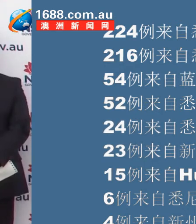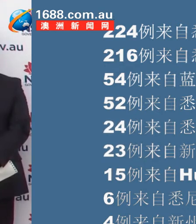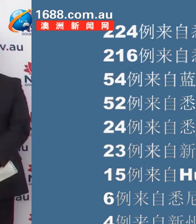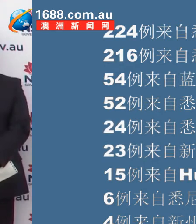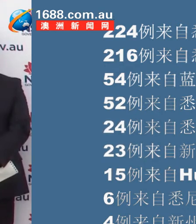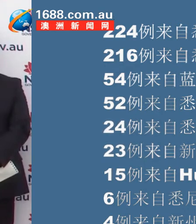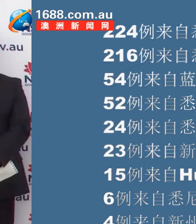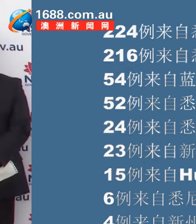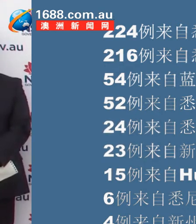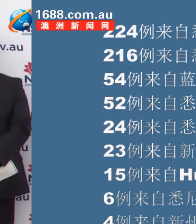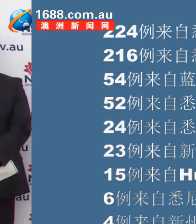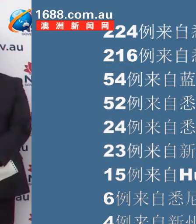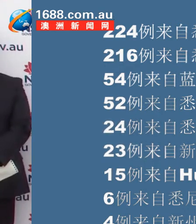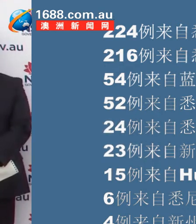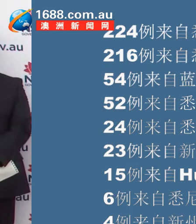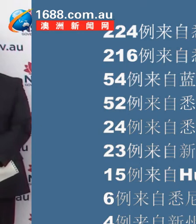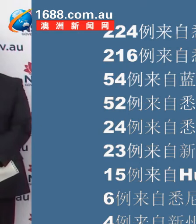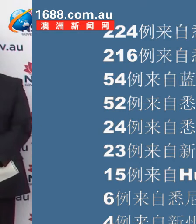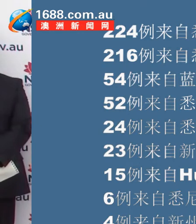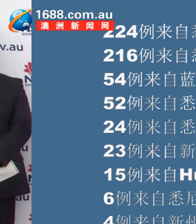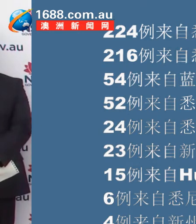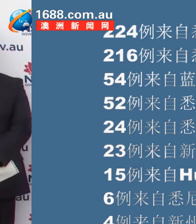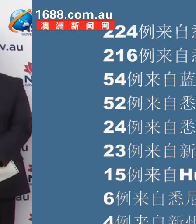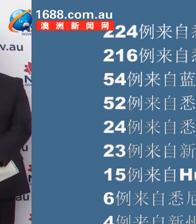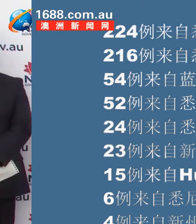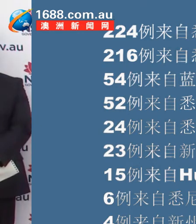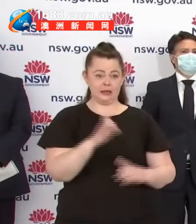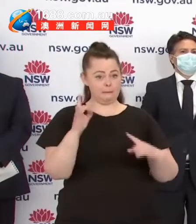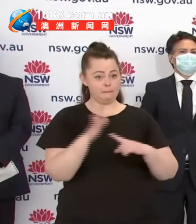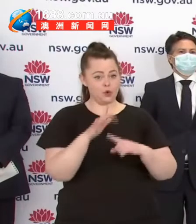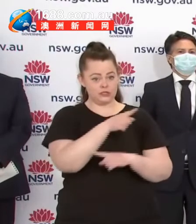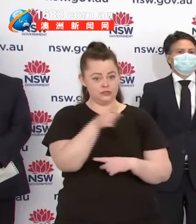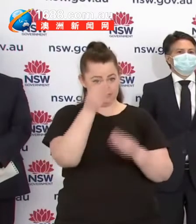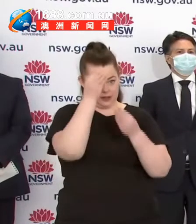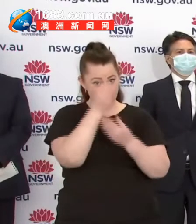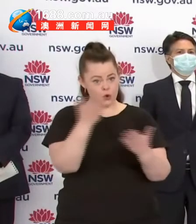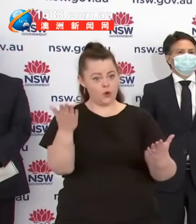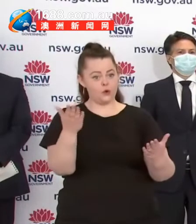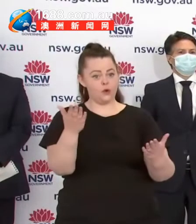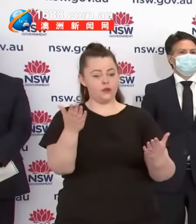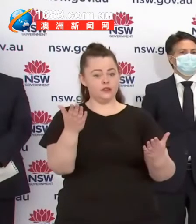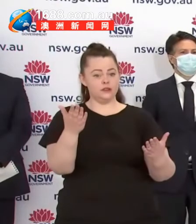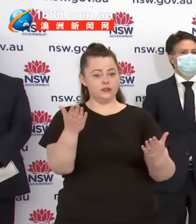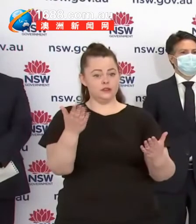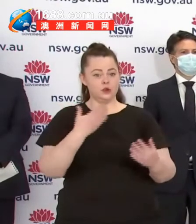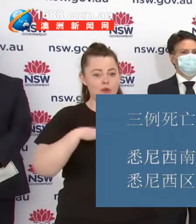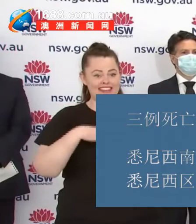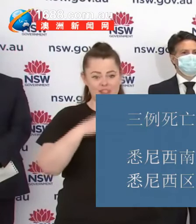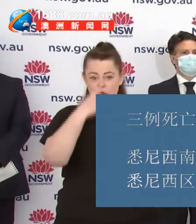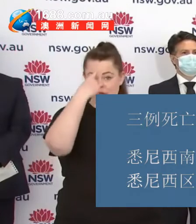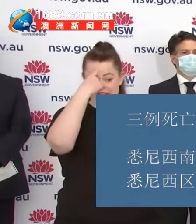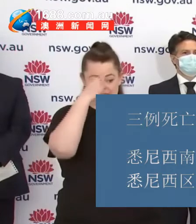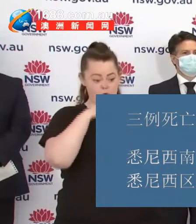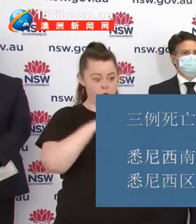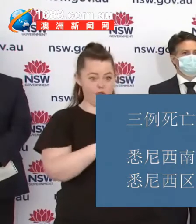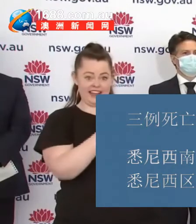伊拉瓦拉，4例来自 Far West。另外还有11例确诊区域未知。新州卫生厅今天报告3例死亡病例，分别